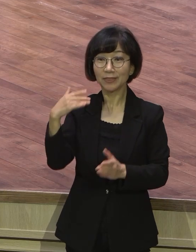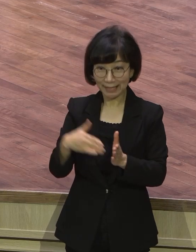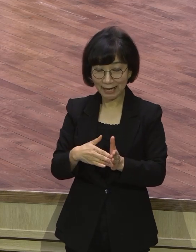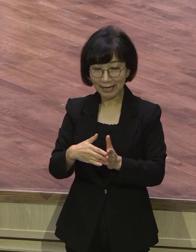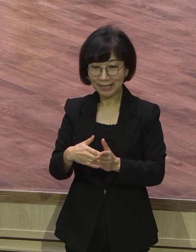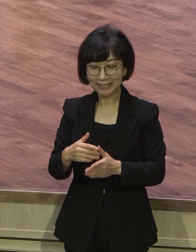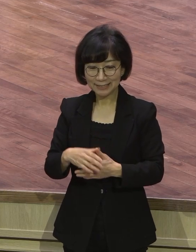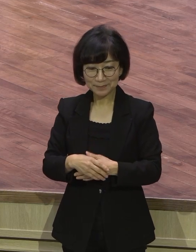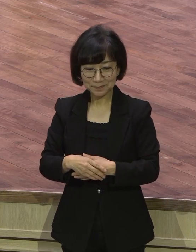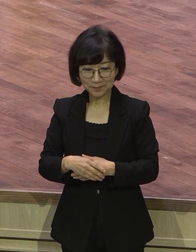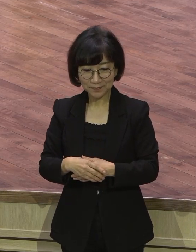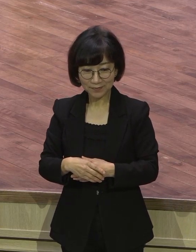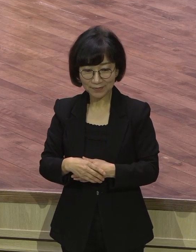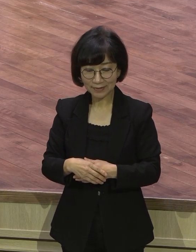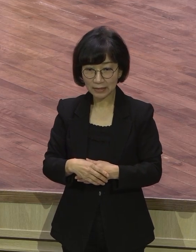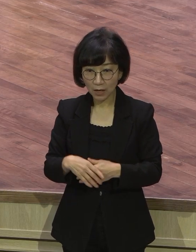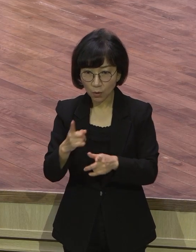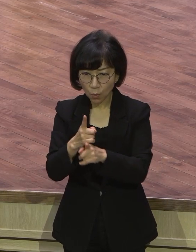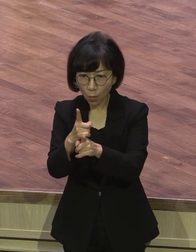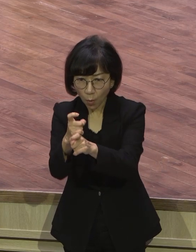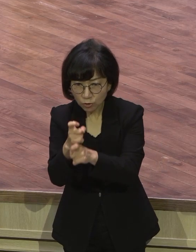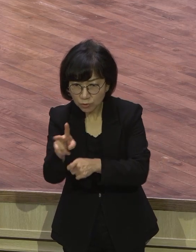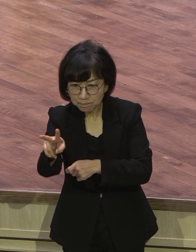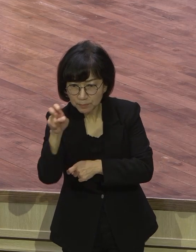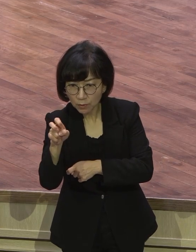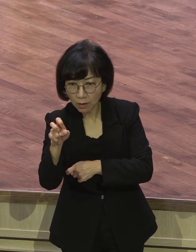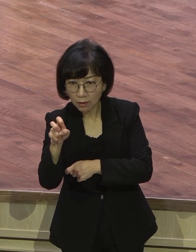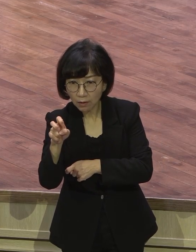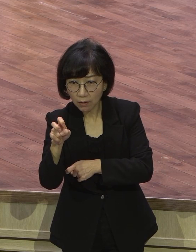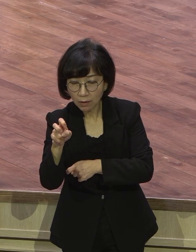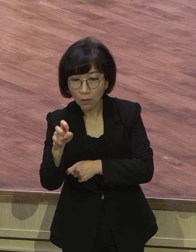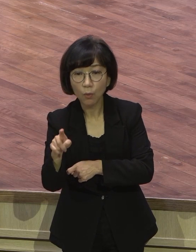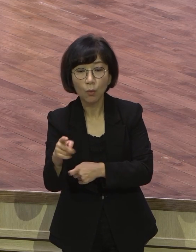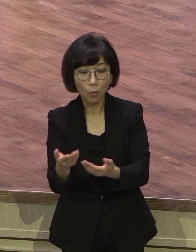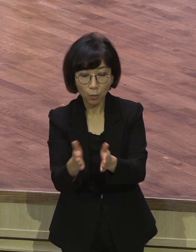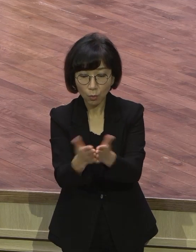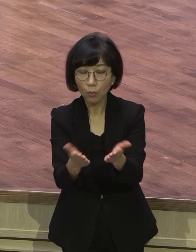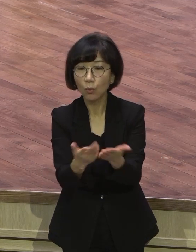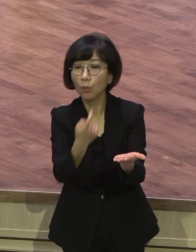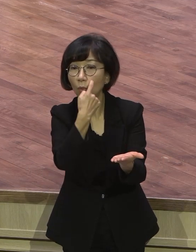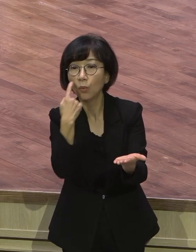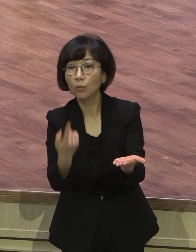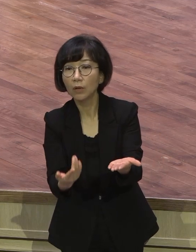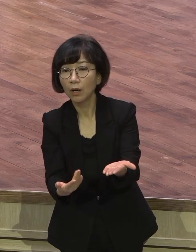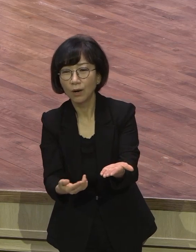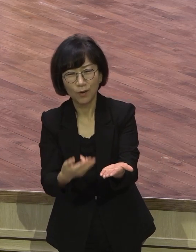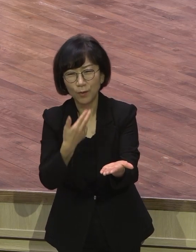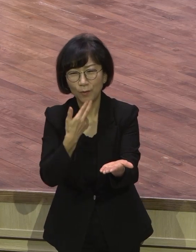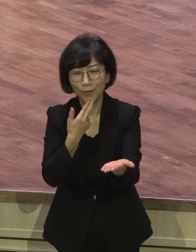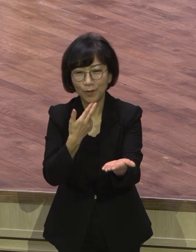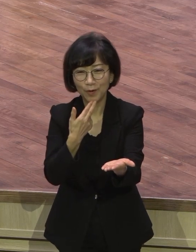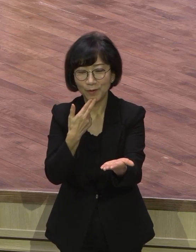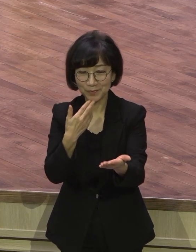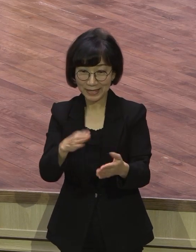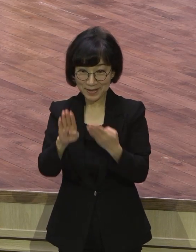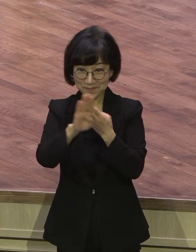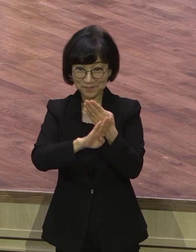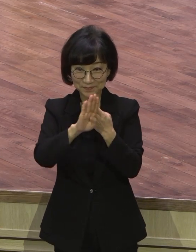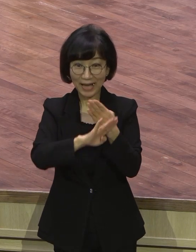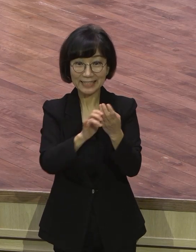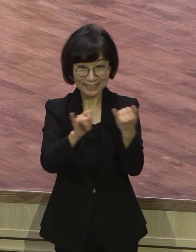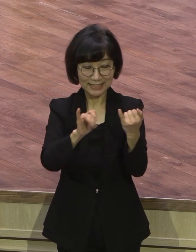성경 어디에 원수를 미워하라는 말씀한 건 없어요. 사실은 지금 이 부분은요. 바리새인들이